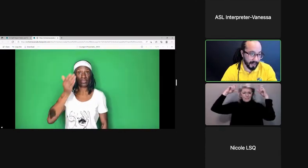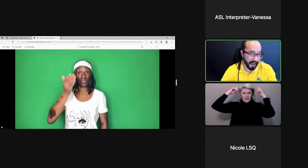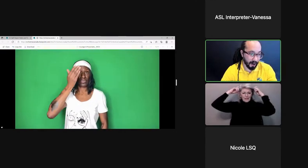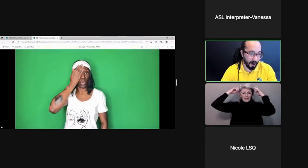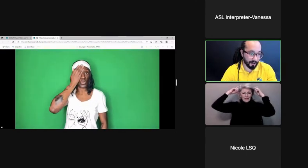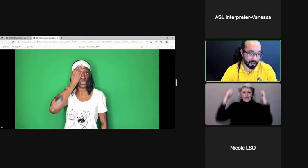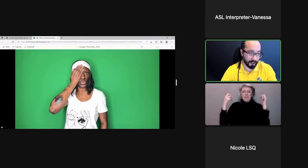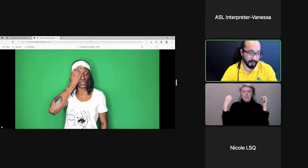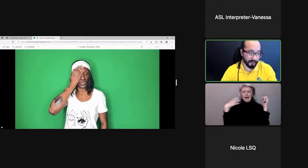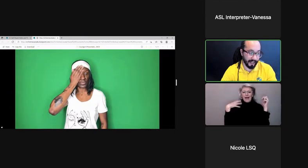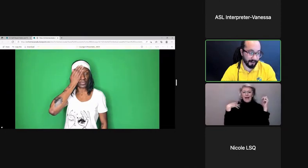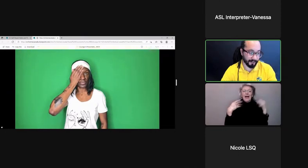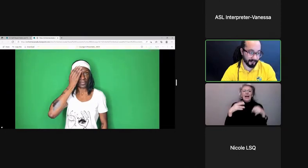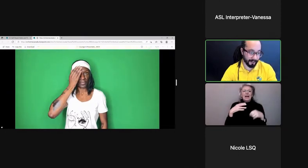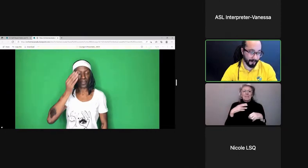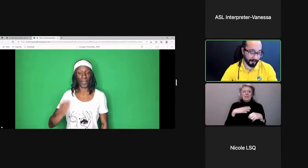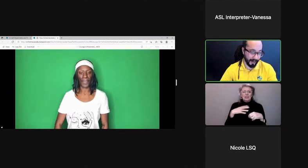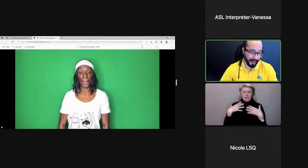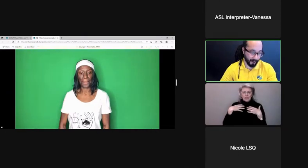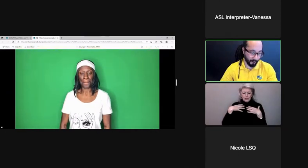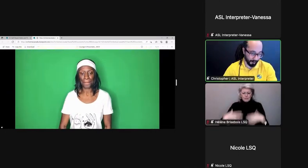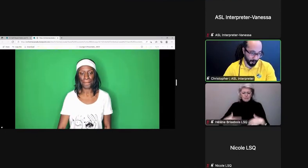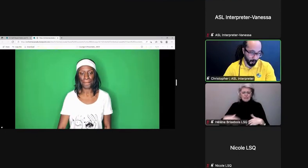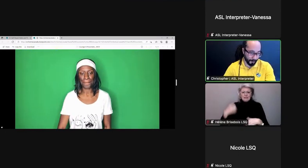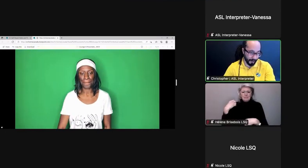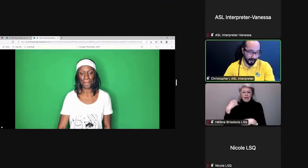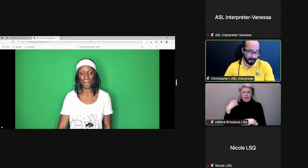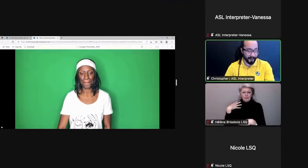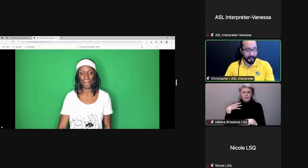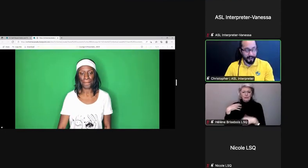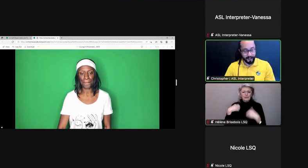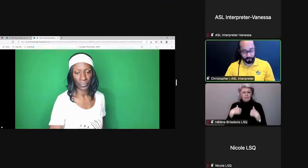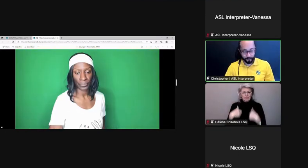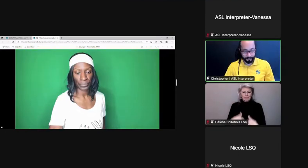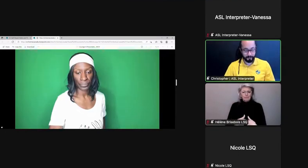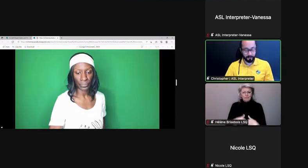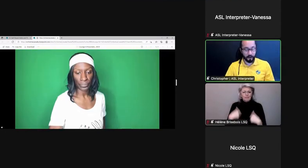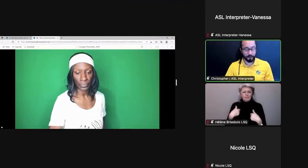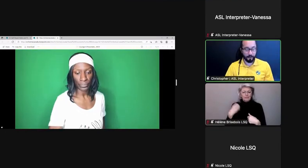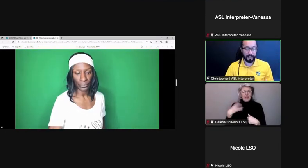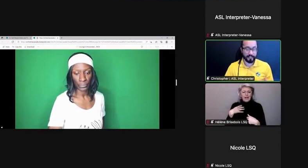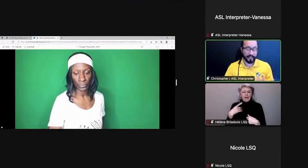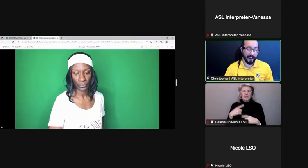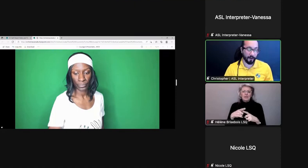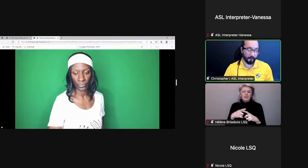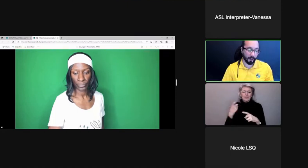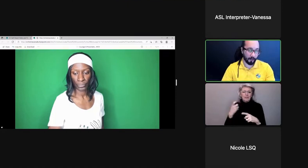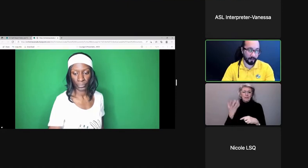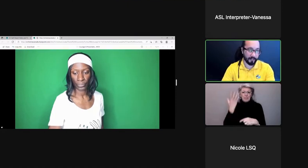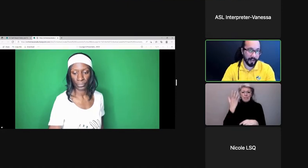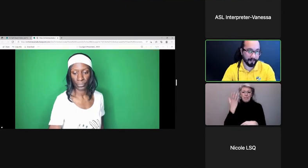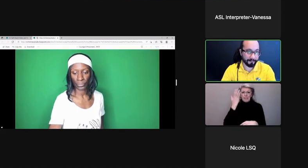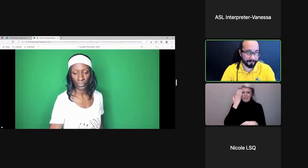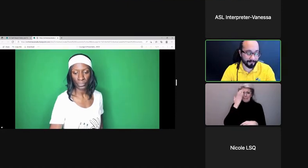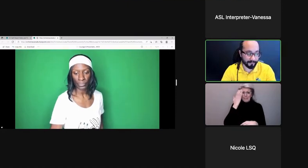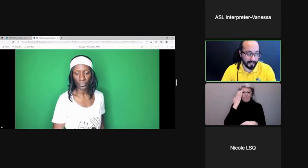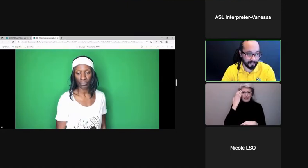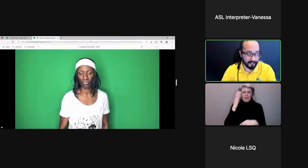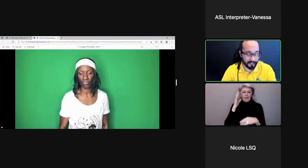blanc. Je porte une chemise blanche, et je viens de mettre ma main sur